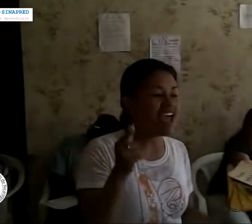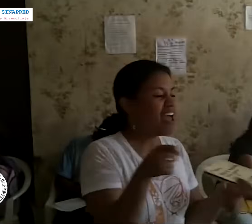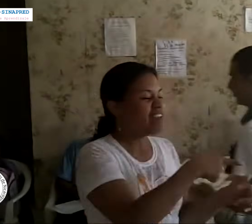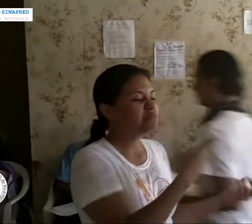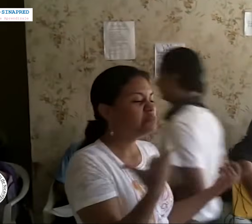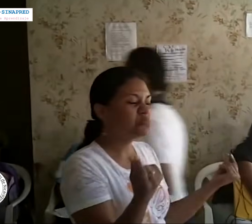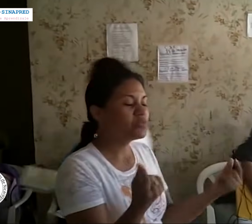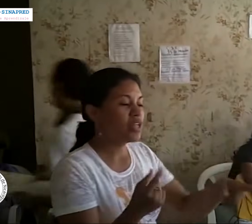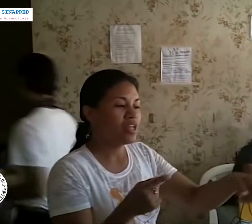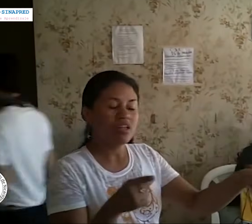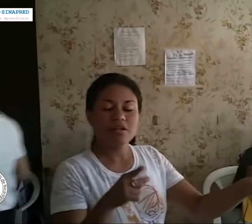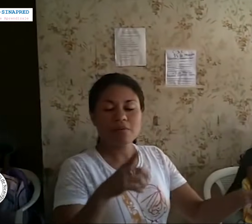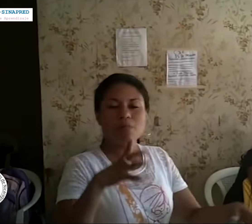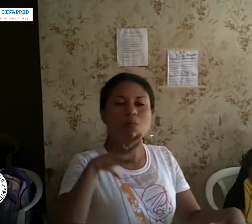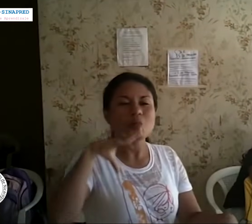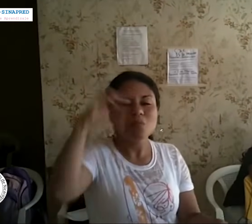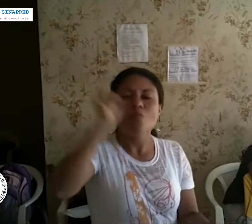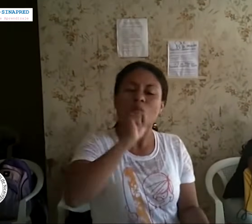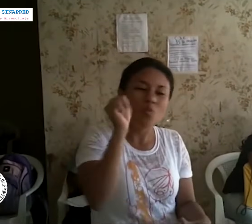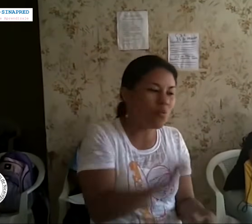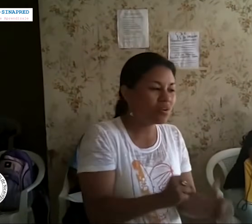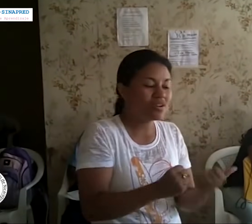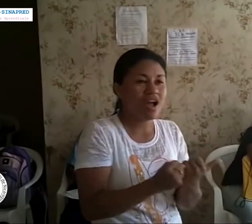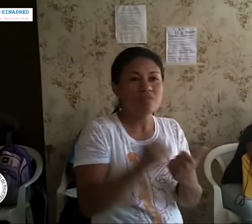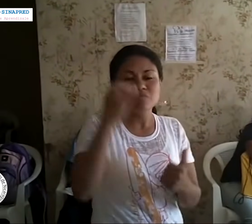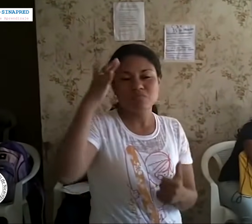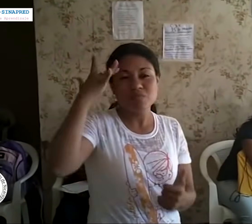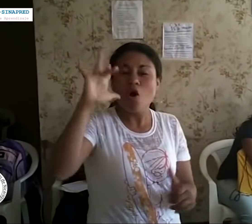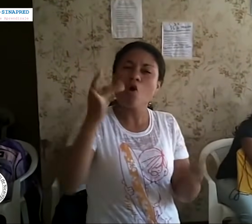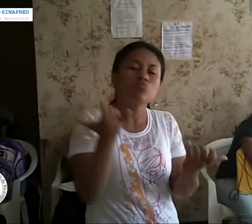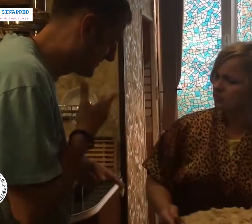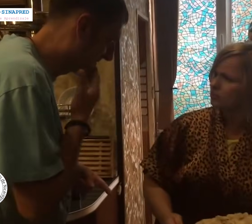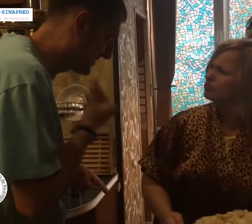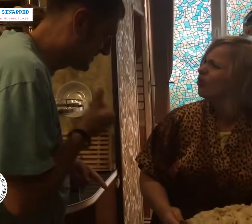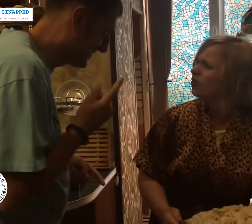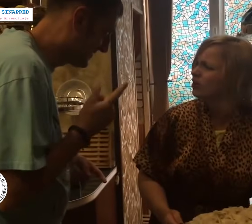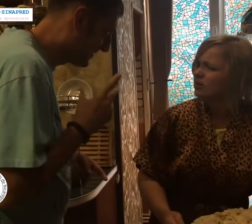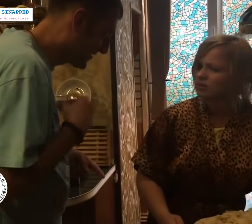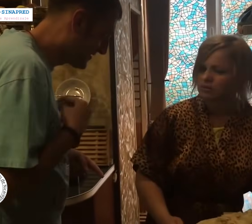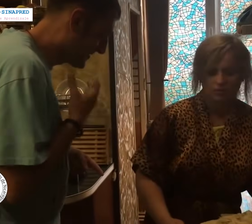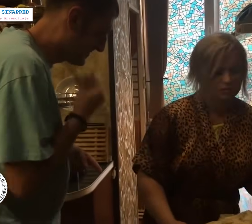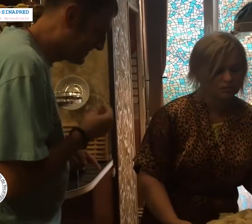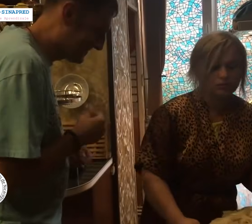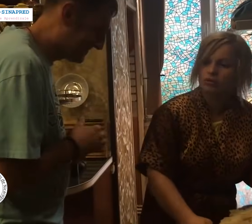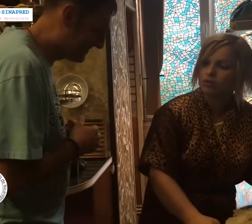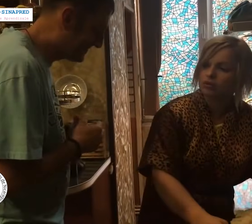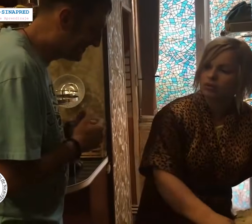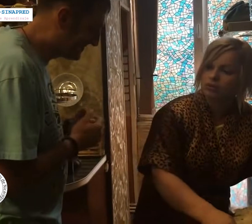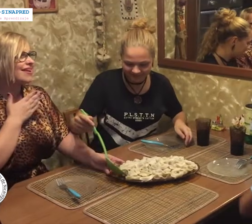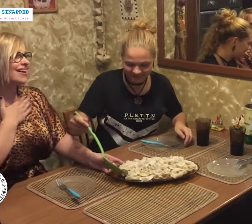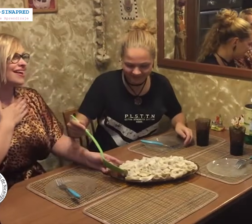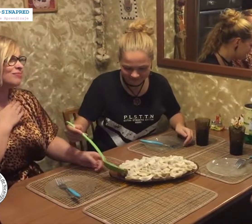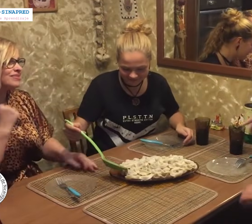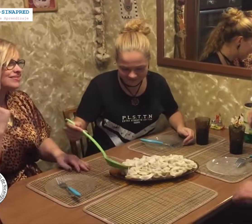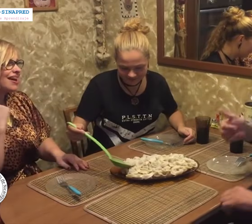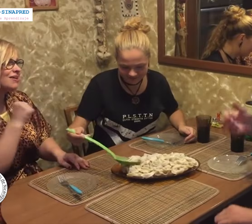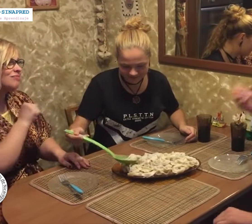signos gestuales algo rudimentarios, utilizados en el seno de sus propias familias, pero una vez que se los